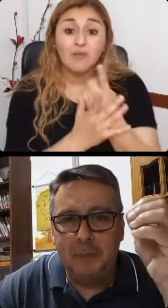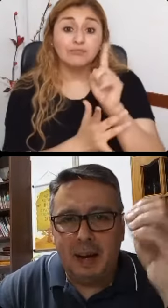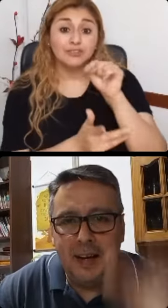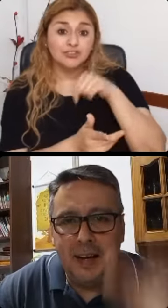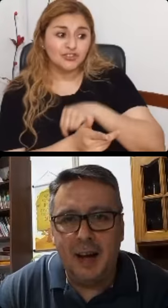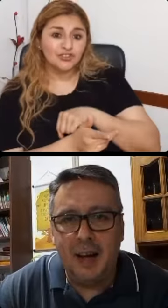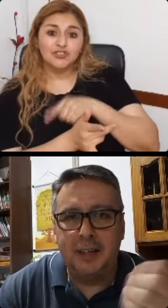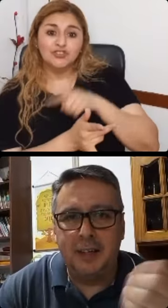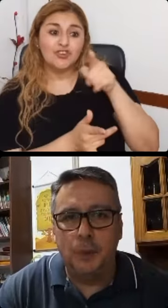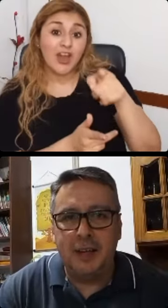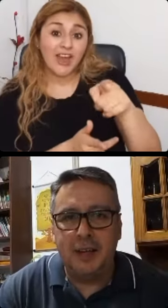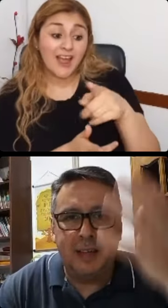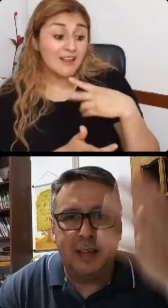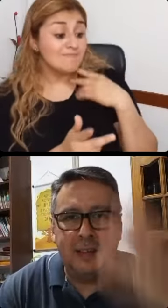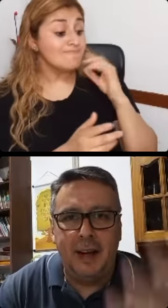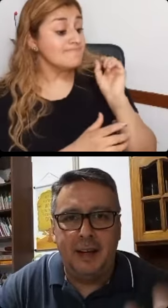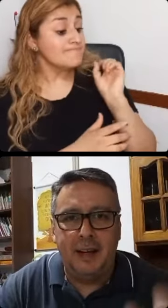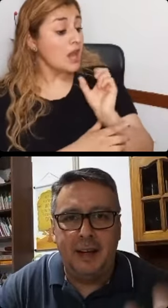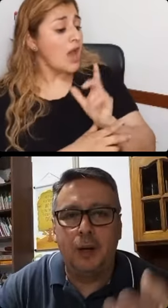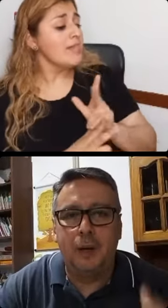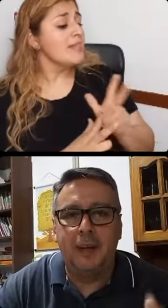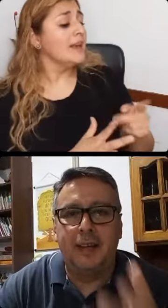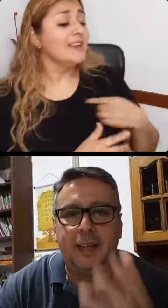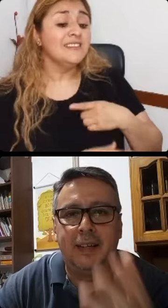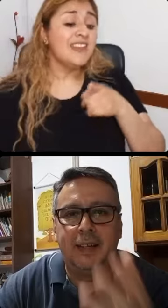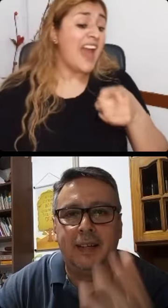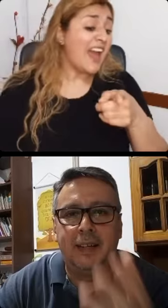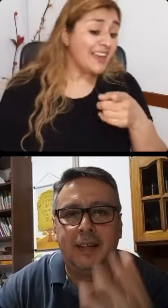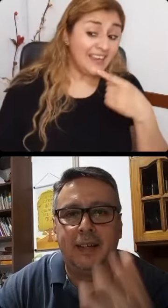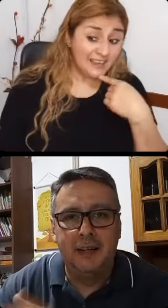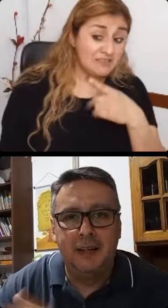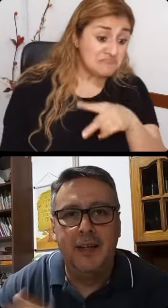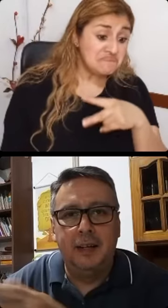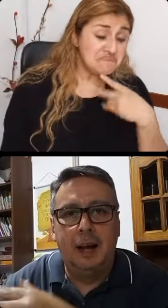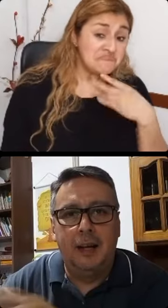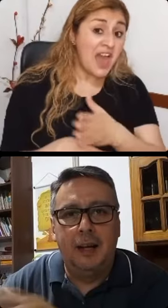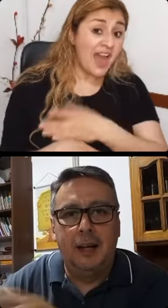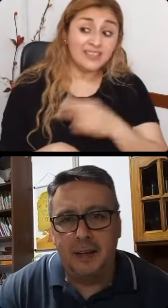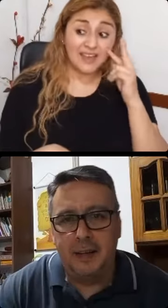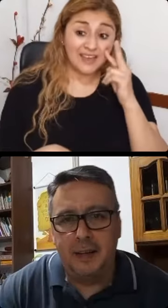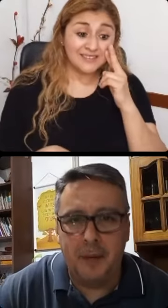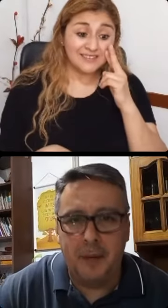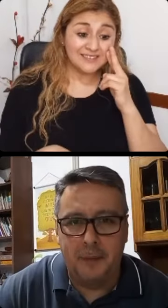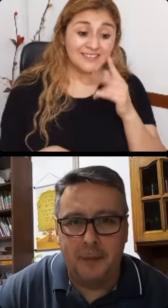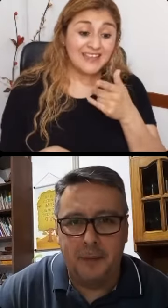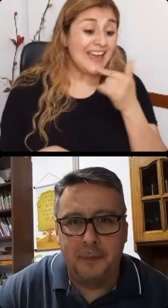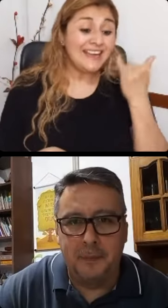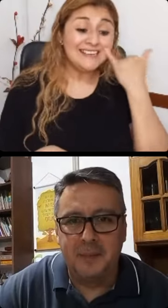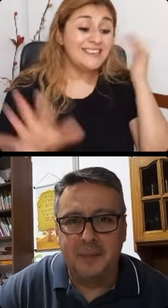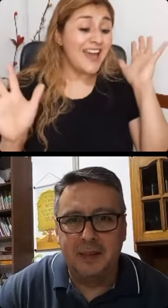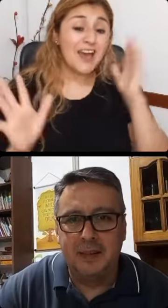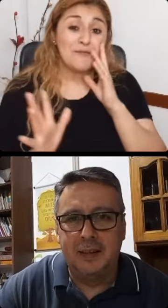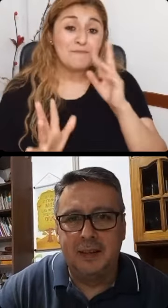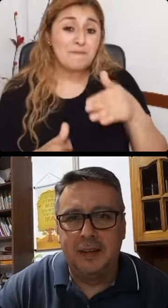María y Jesús estaban ahí solo había que sacar las partes que sobraban